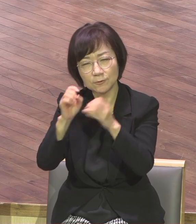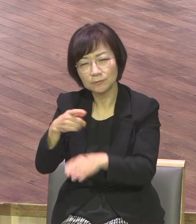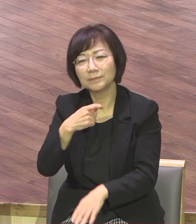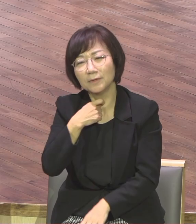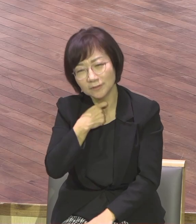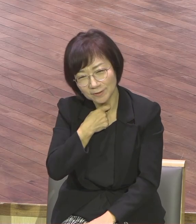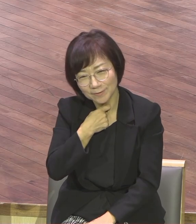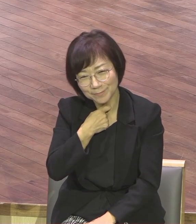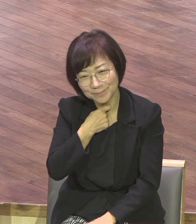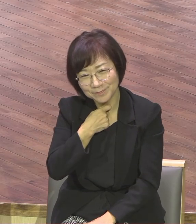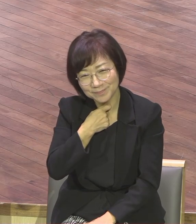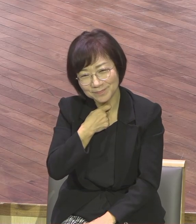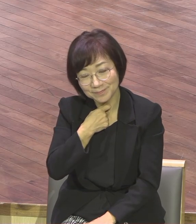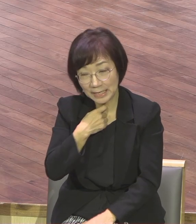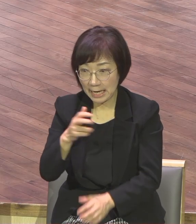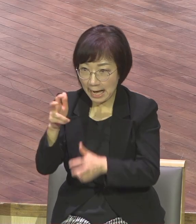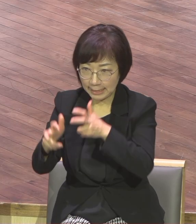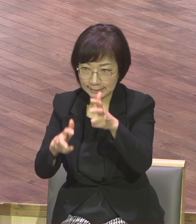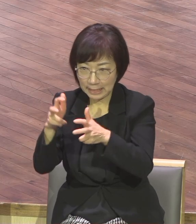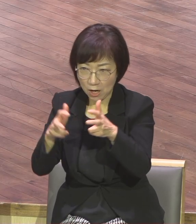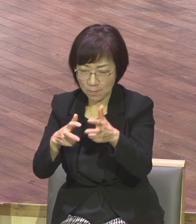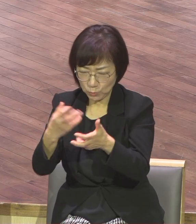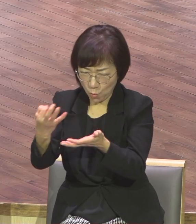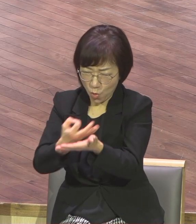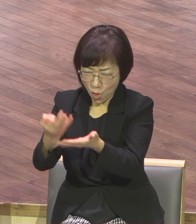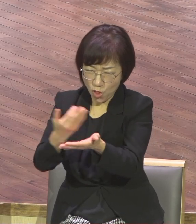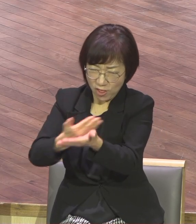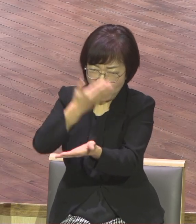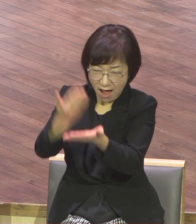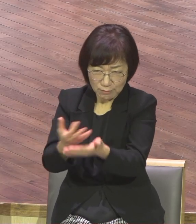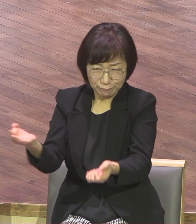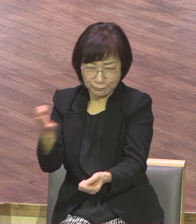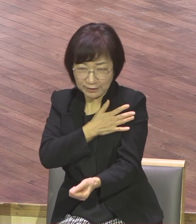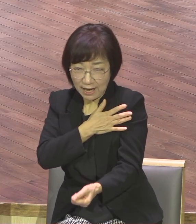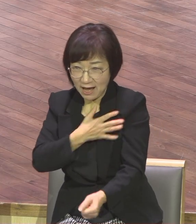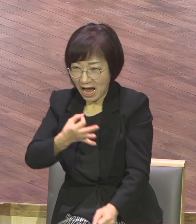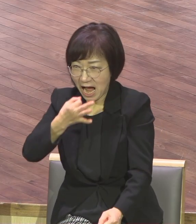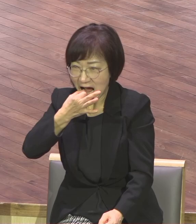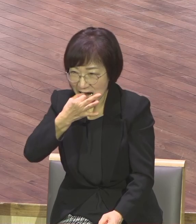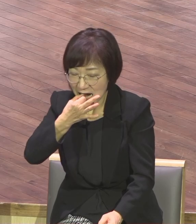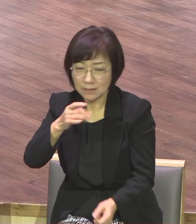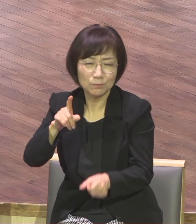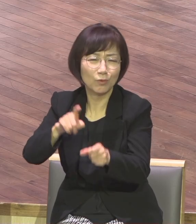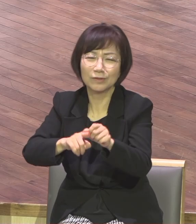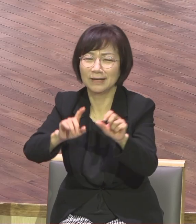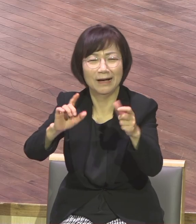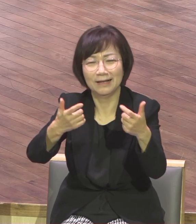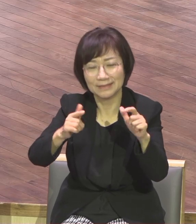잘 돼가지고 내 먹고 잘 먹고 잘 살기 위한 것이 아니고 그리스도를 위하여 쓰임받게 하기